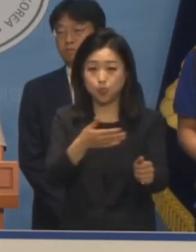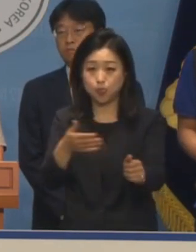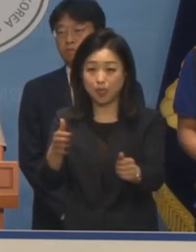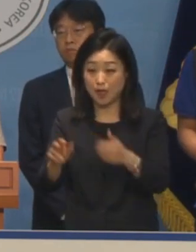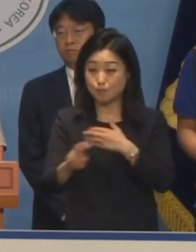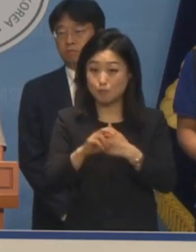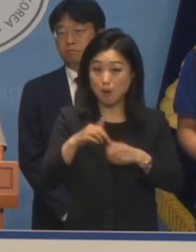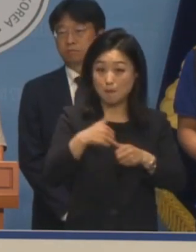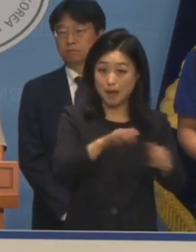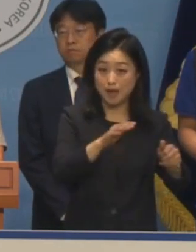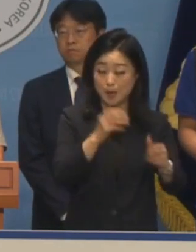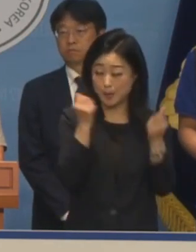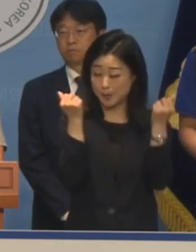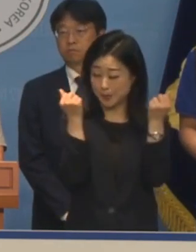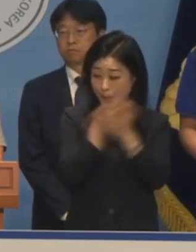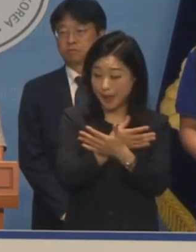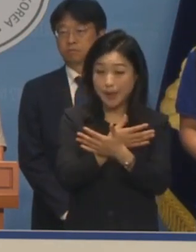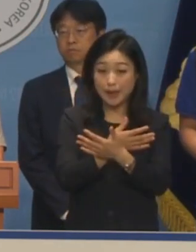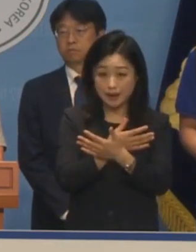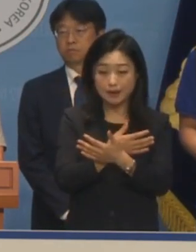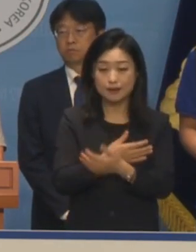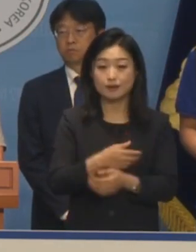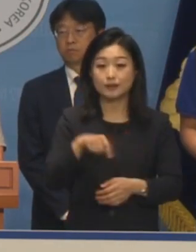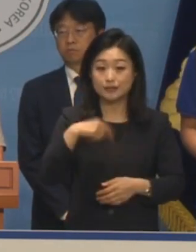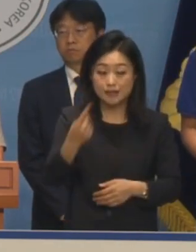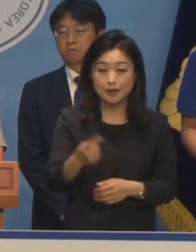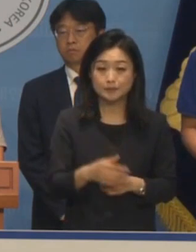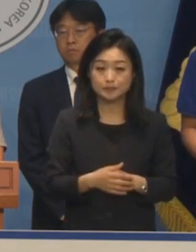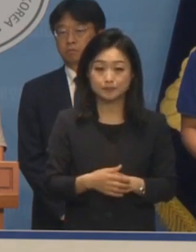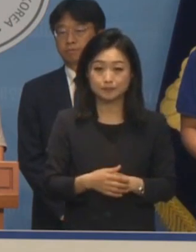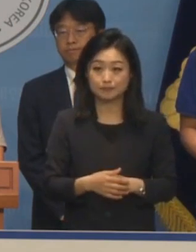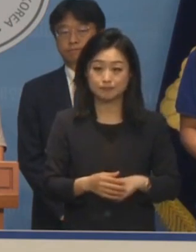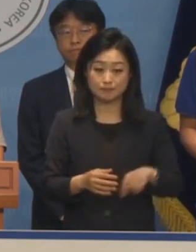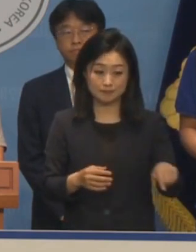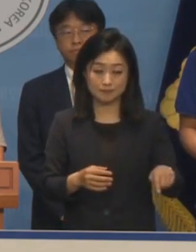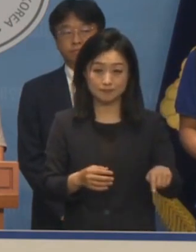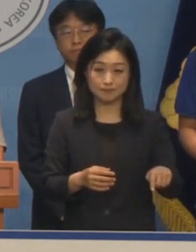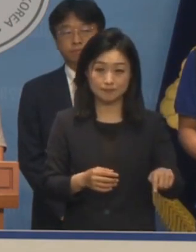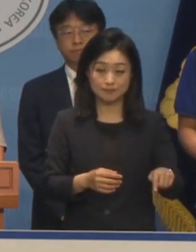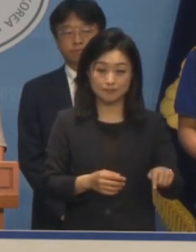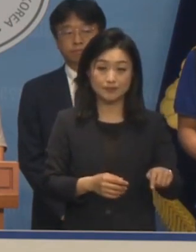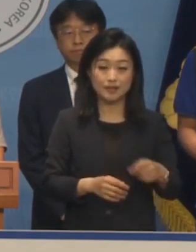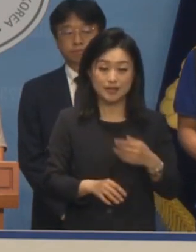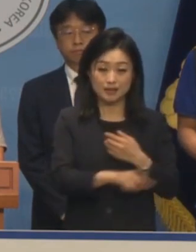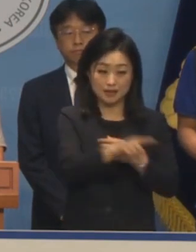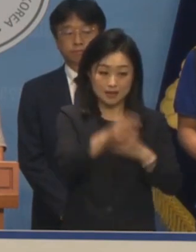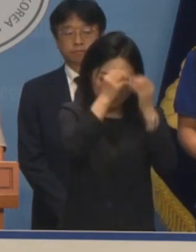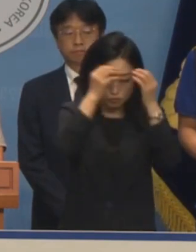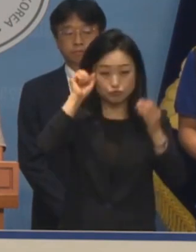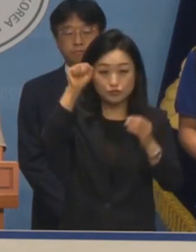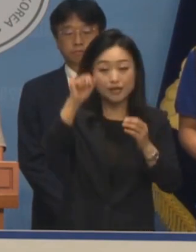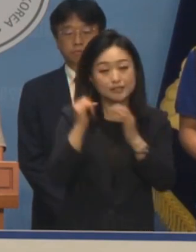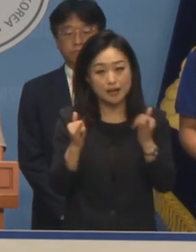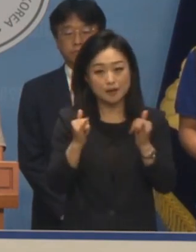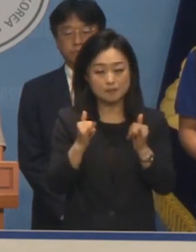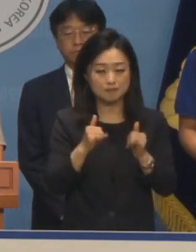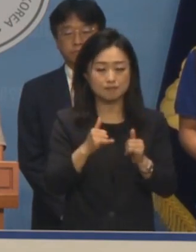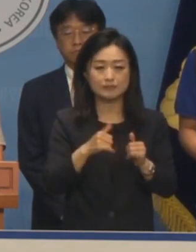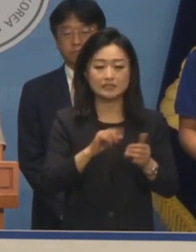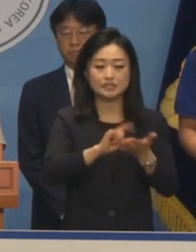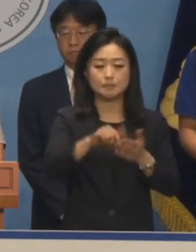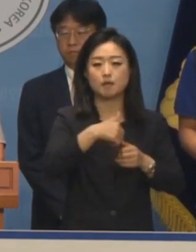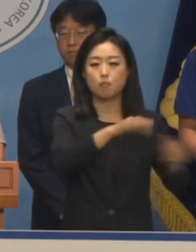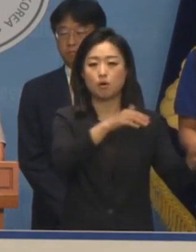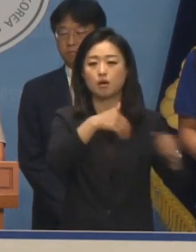시도하고 대법원 판결자 하루 아침에 가족과 생 이별시 2차 가위를 자행하고 있습니다